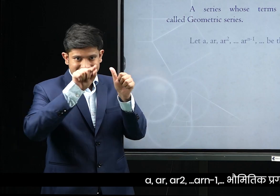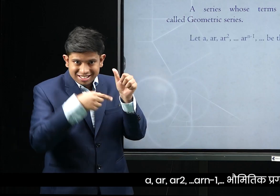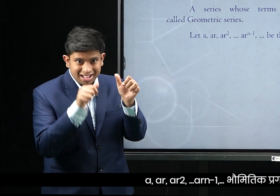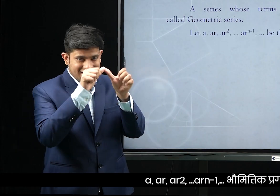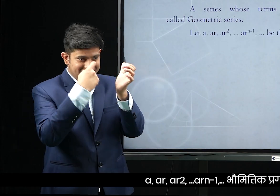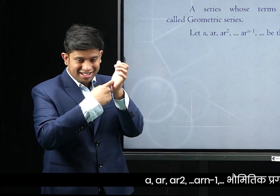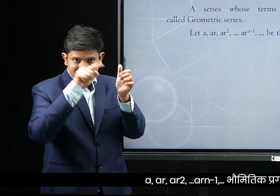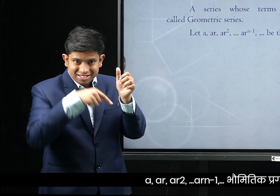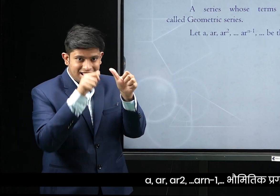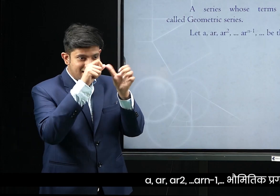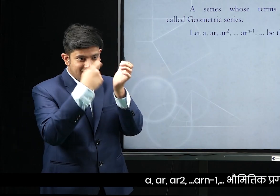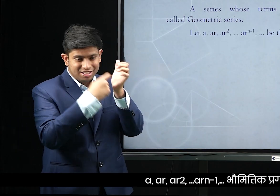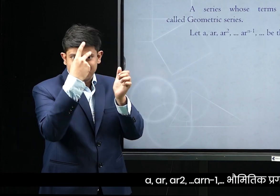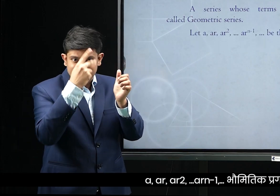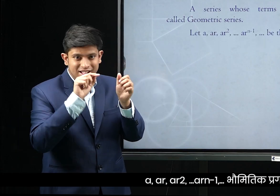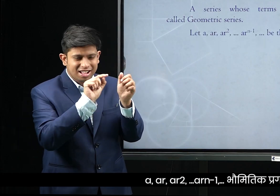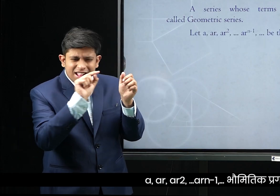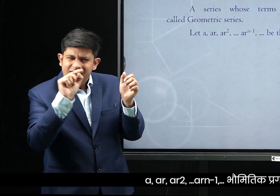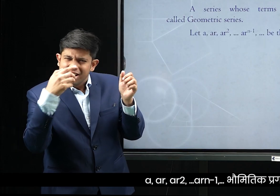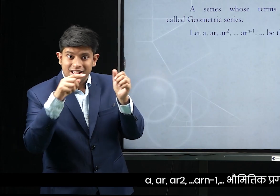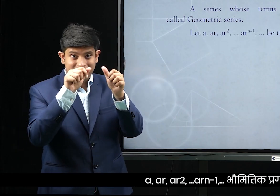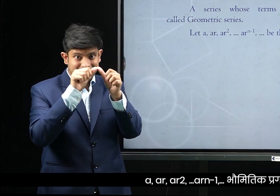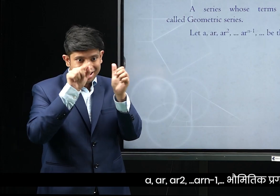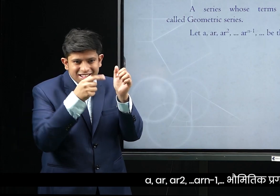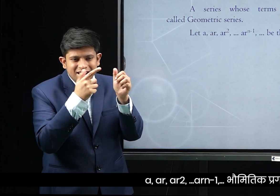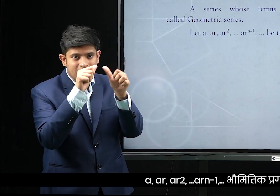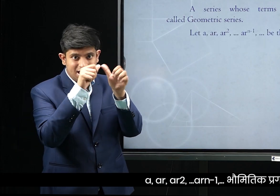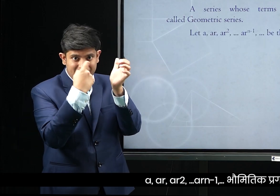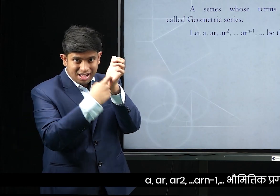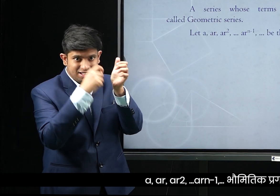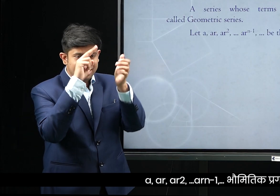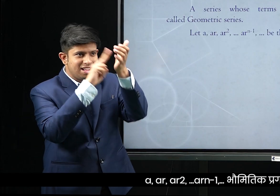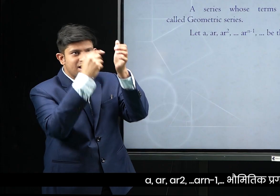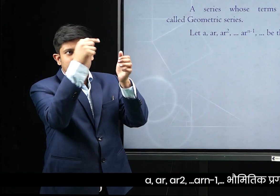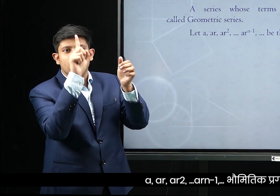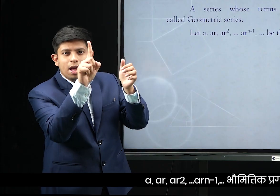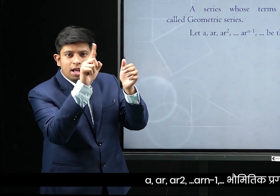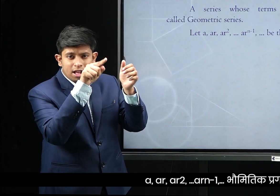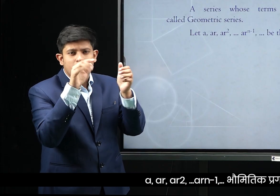AR स्क्वेअर सो ऑन AR टू द पॉवर ऑफ n-1 भौमितिक प्रगती हो.